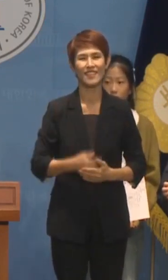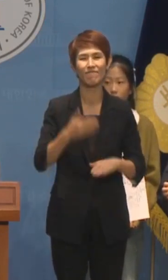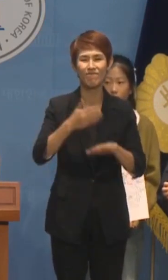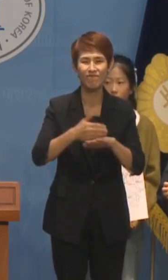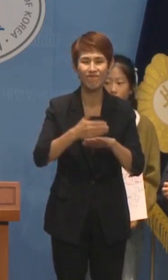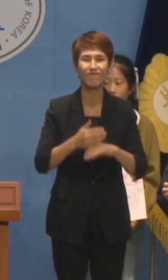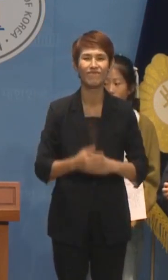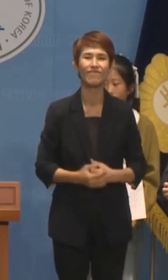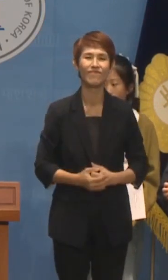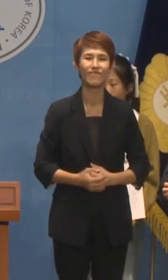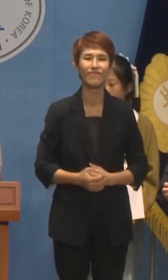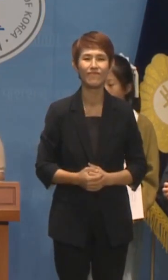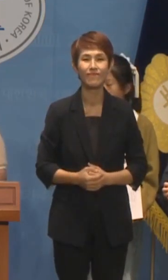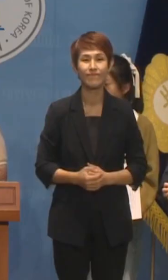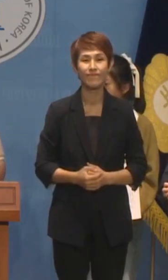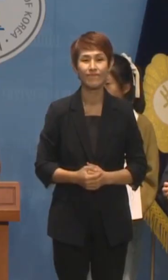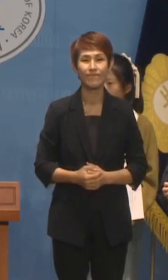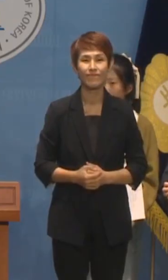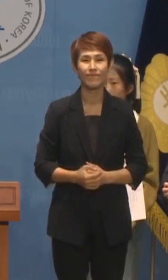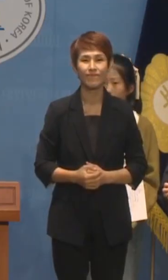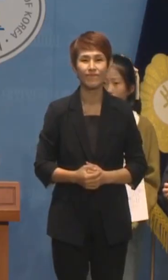감사합니다.